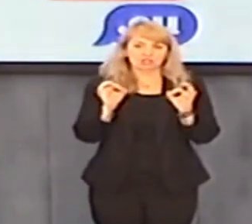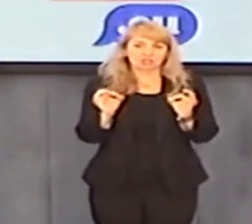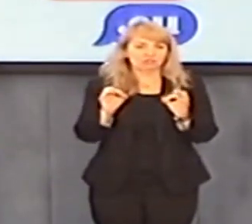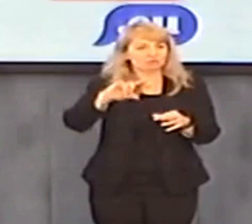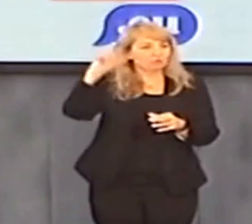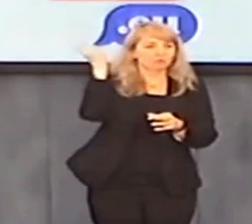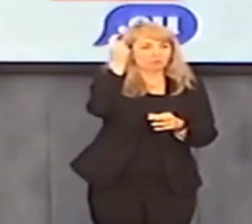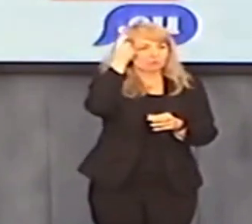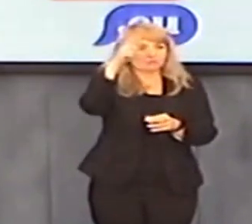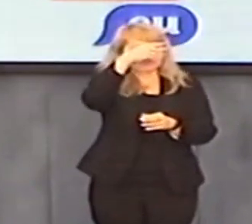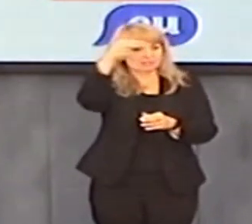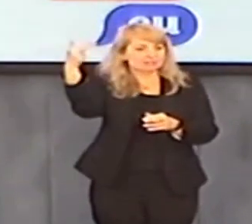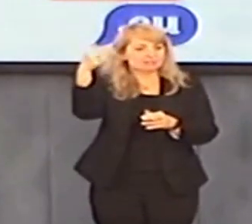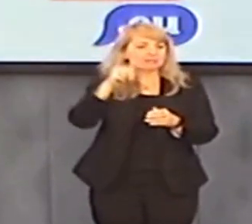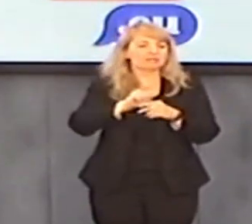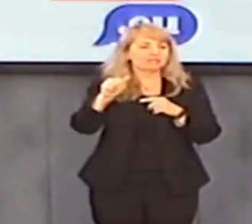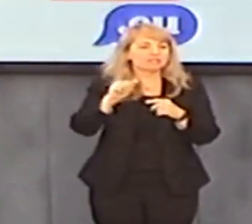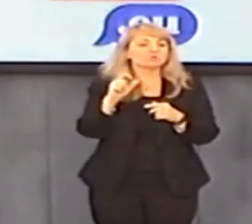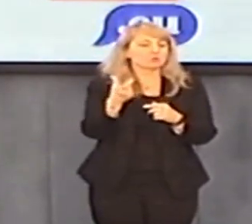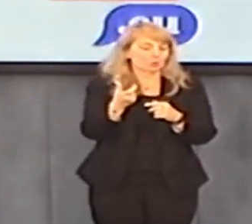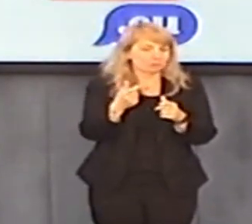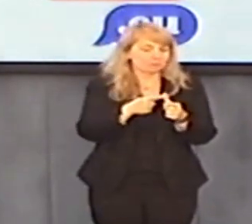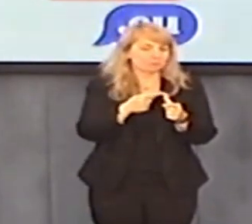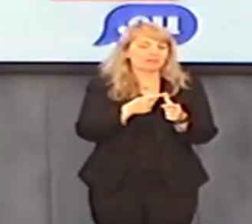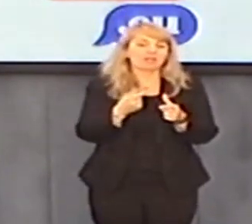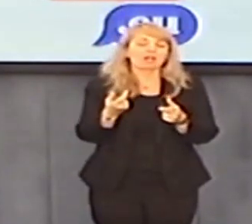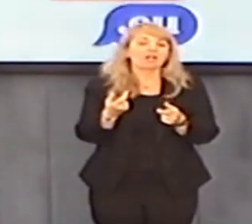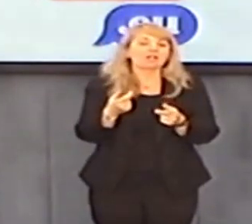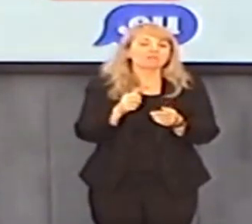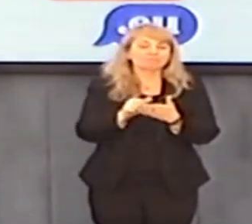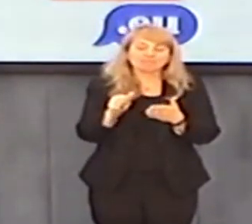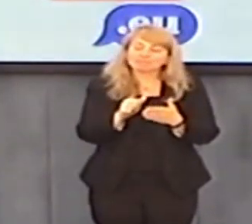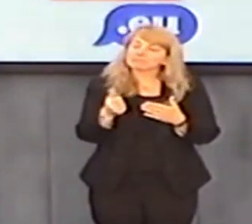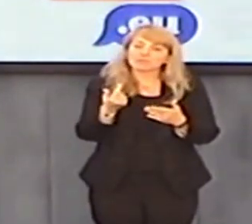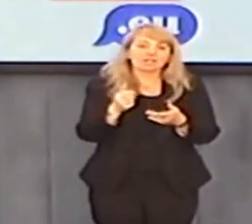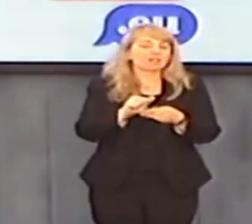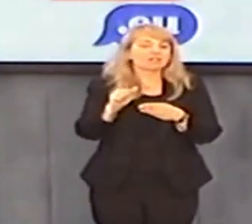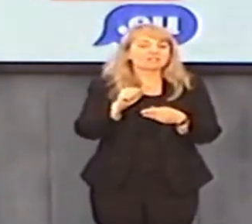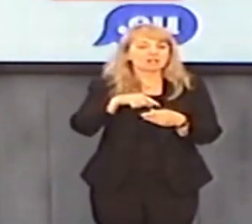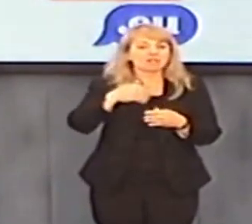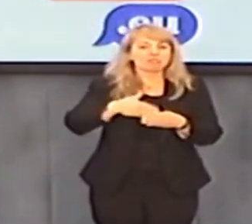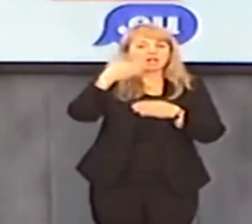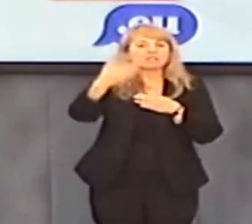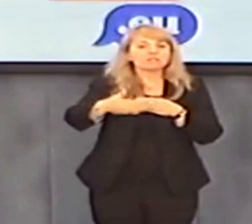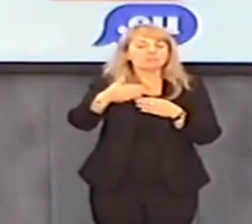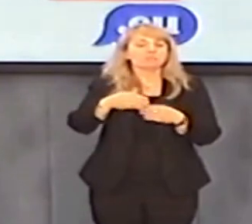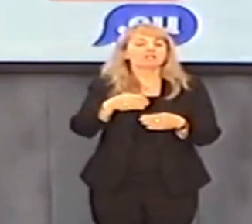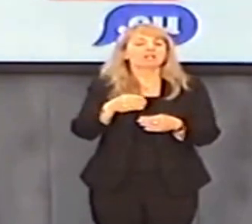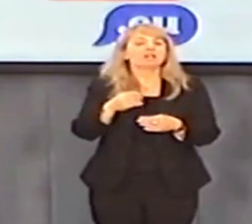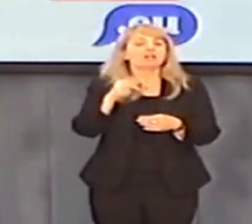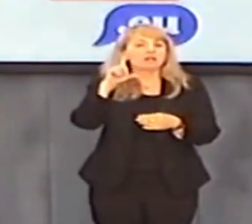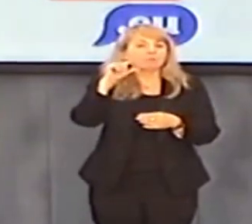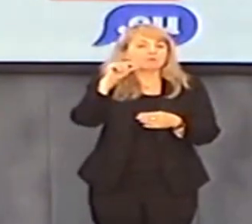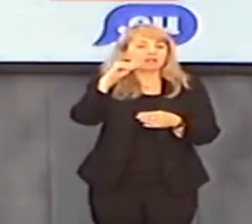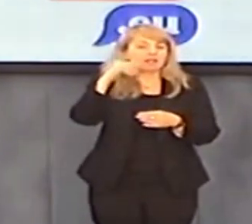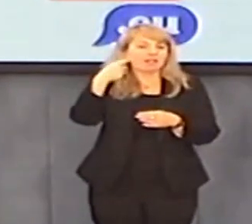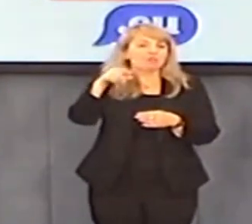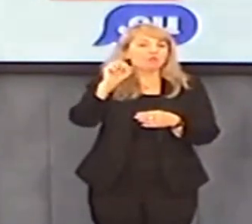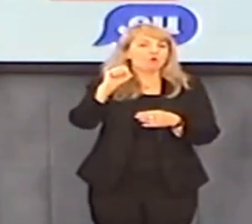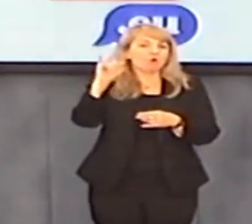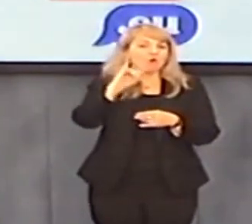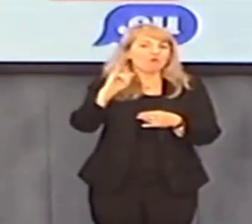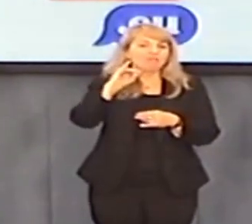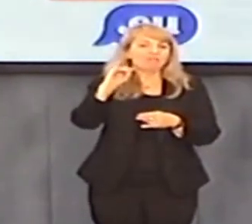jest, no też muszę powtórzyć to słowo, niestety kolejny pedofil, Polak, ksiądz z Polski,